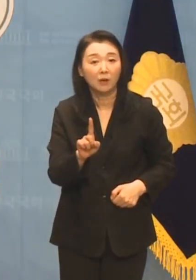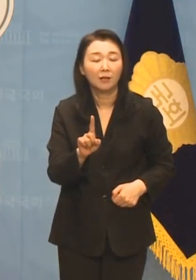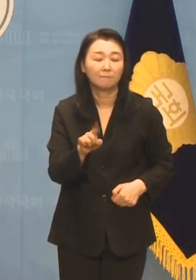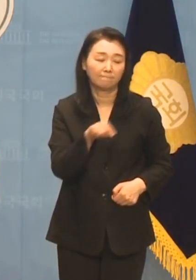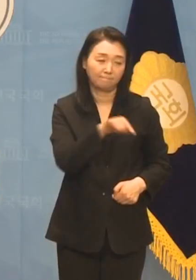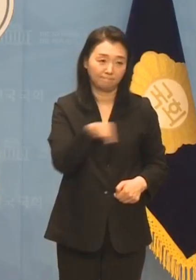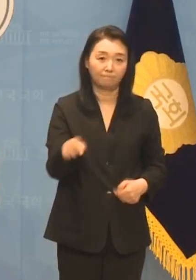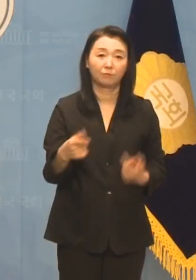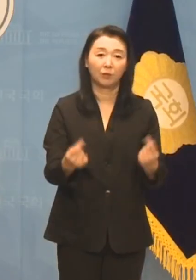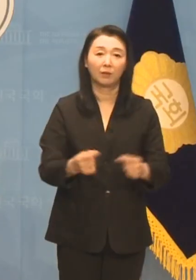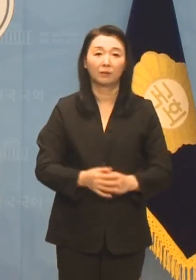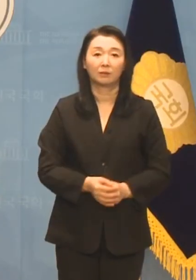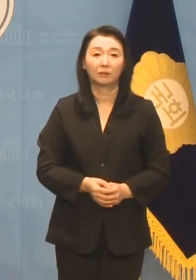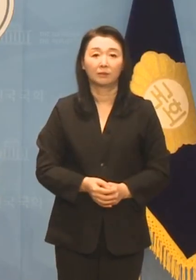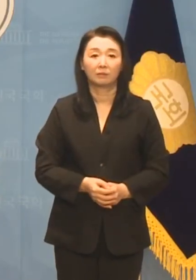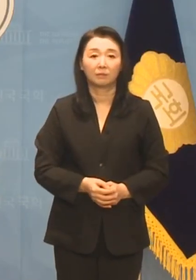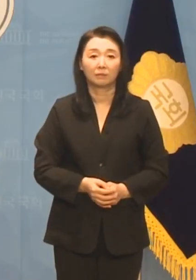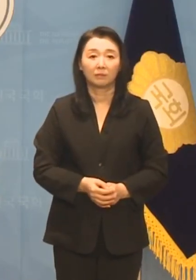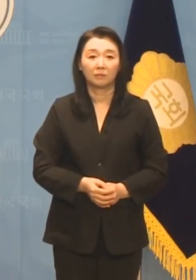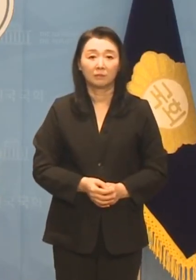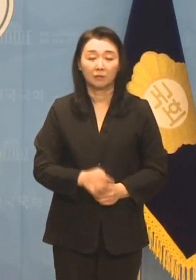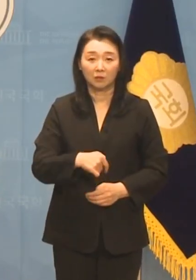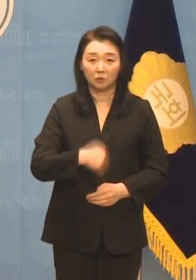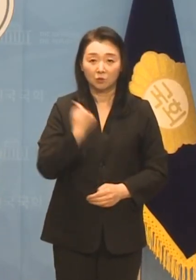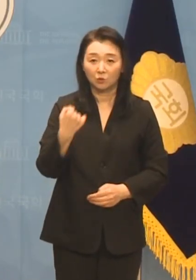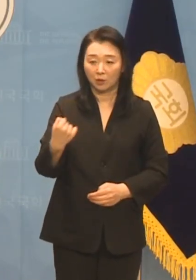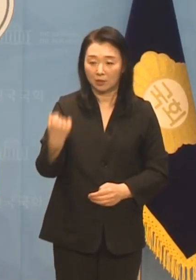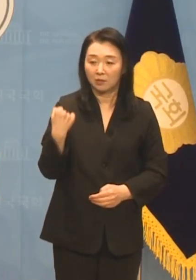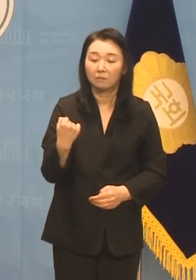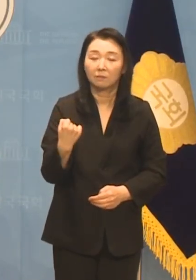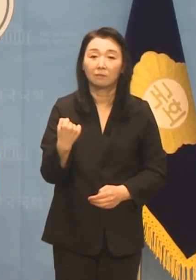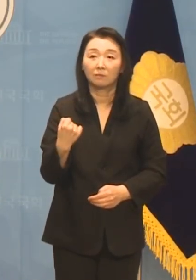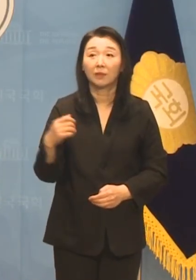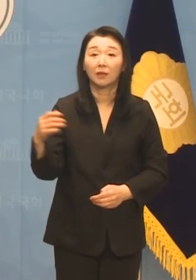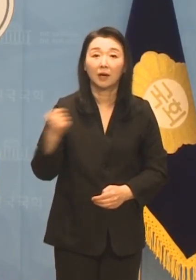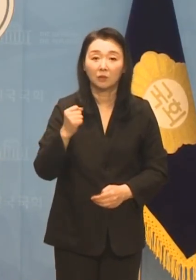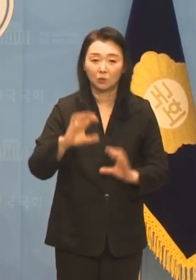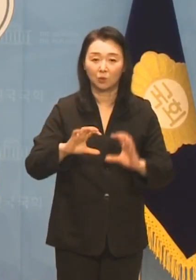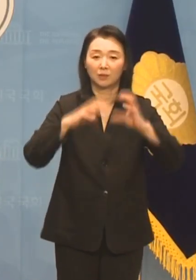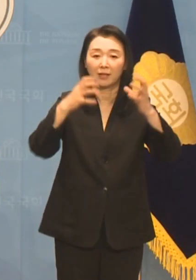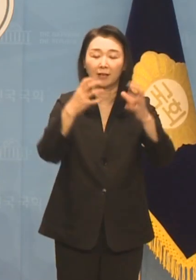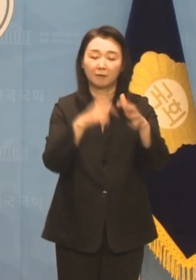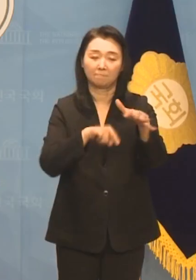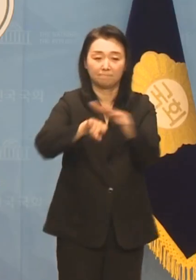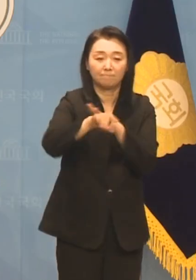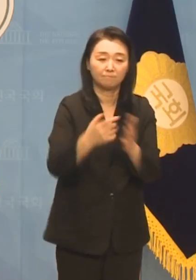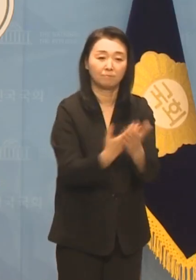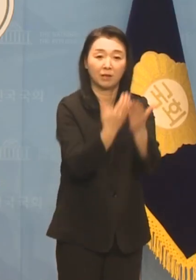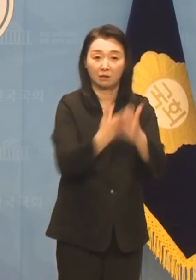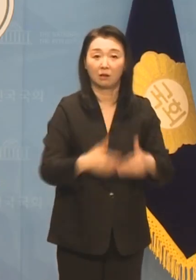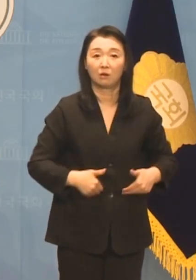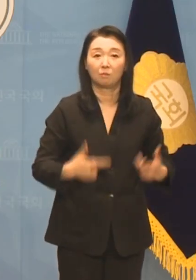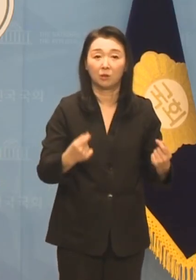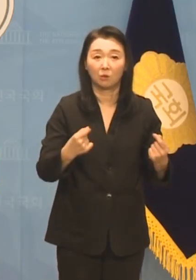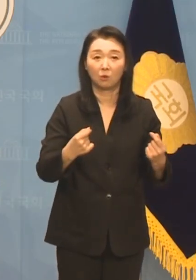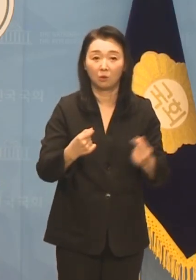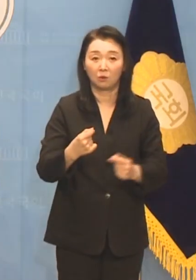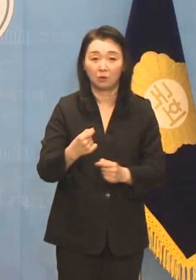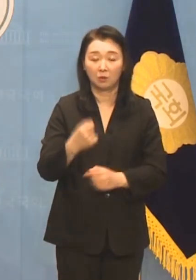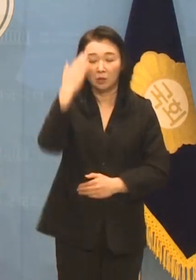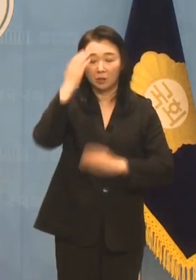않습니다. 스스로의 힘으로 세계를 읽어내는 힘을 길러야 하고 스스로의